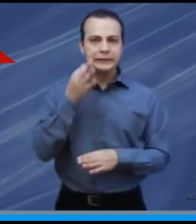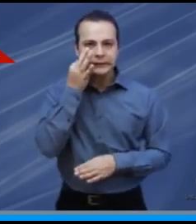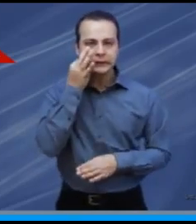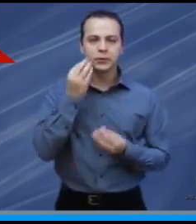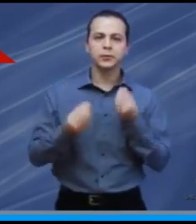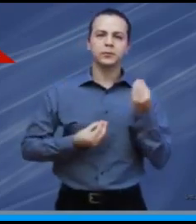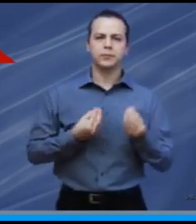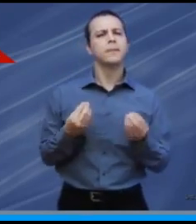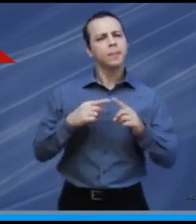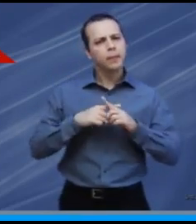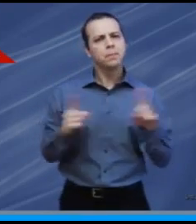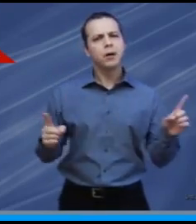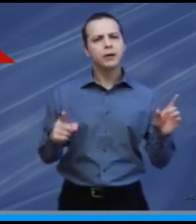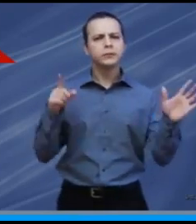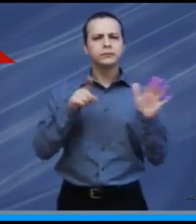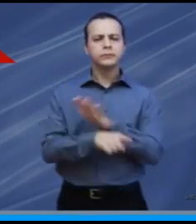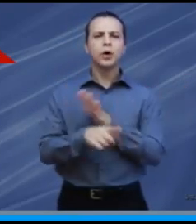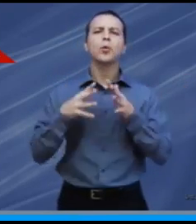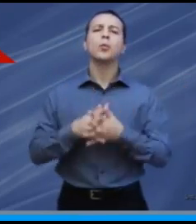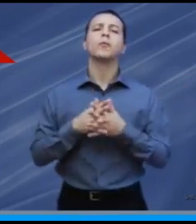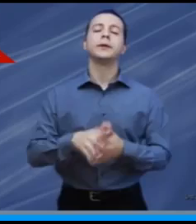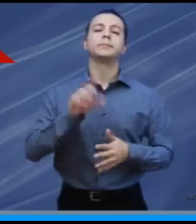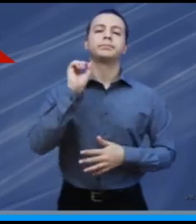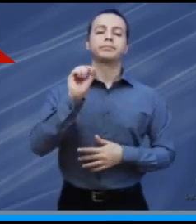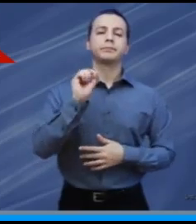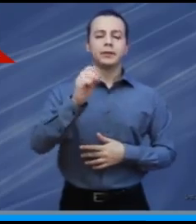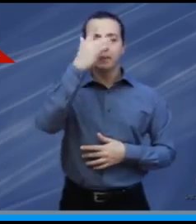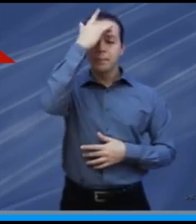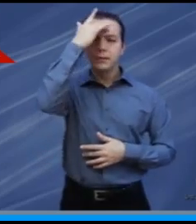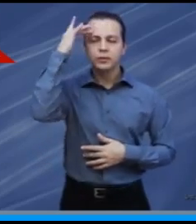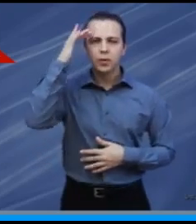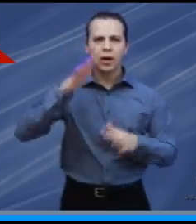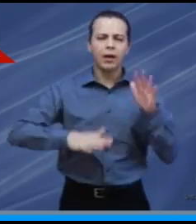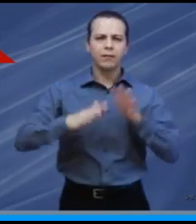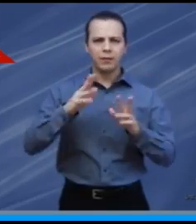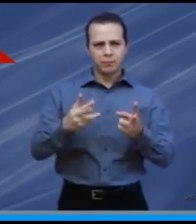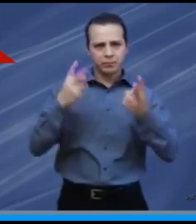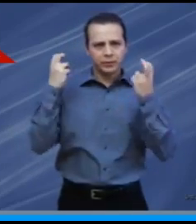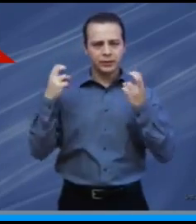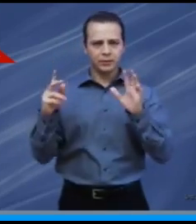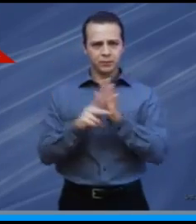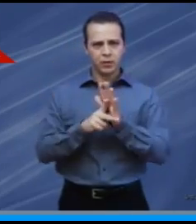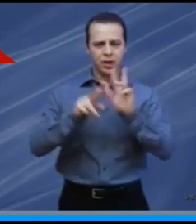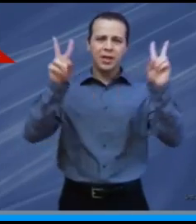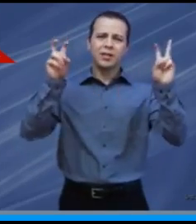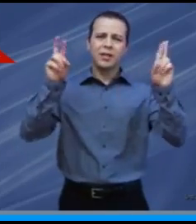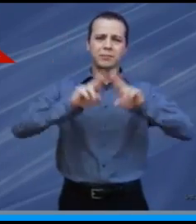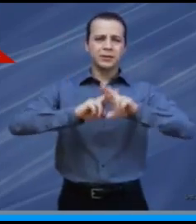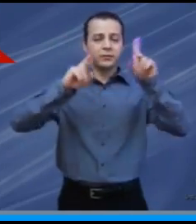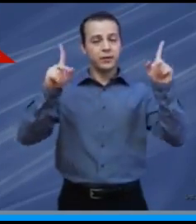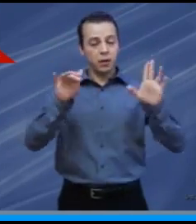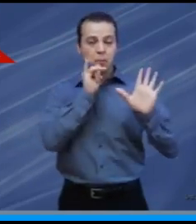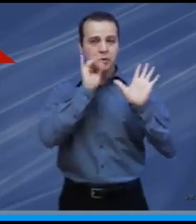locais. Mas a questão é complexa pelo seguinte, as pessoas veem esse tema de forma diferente.